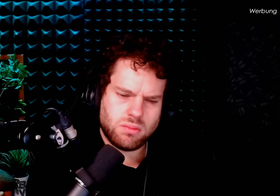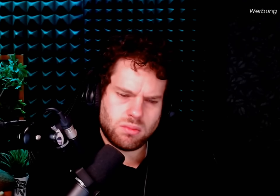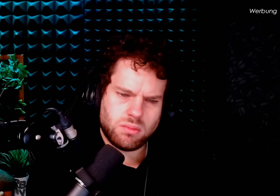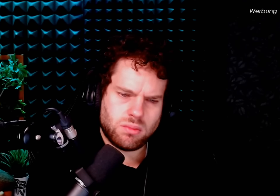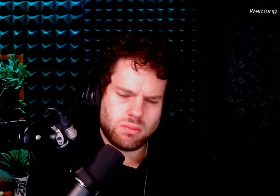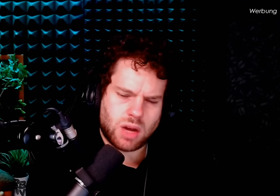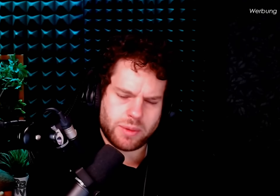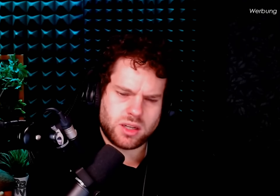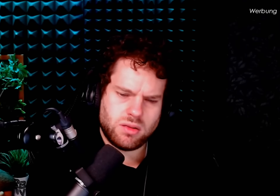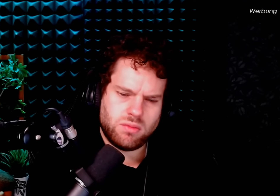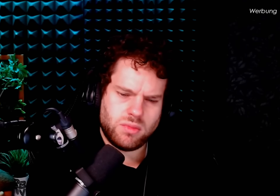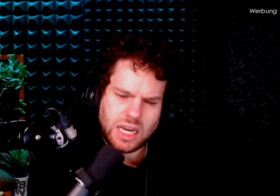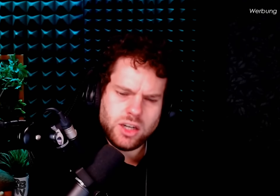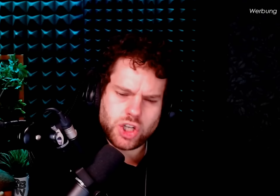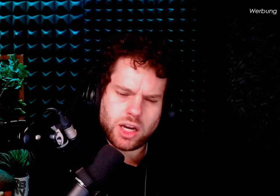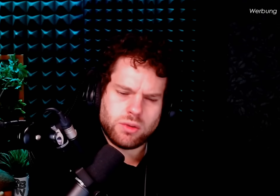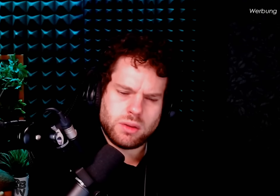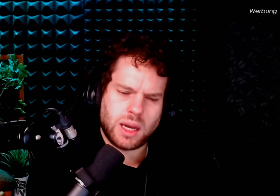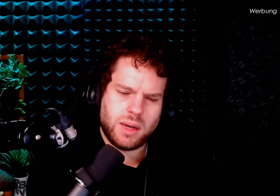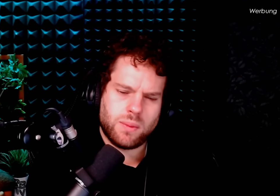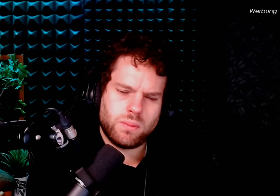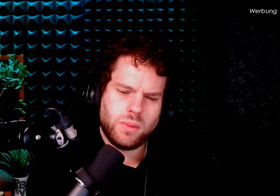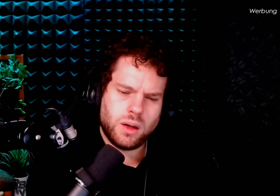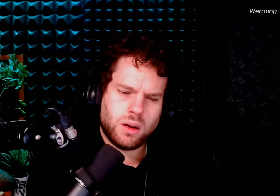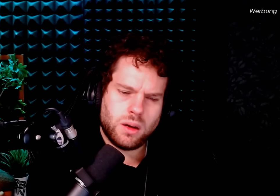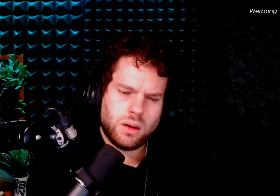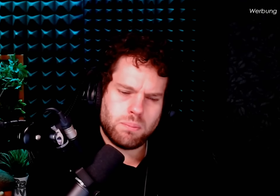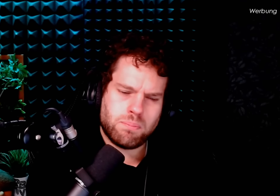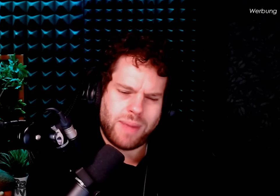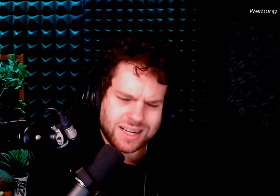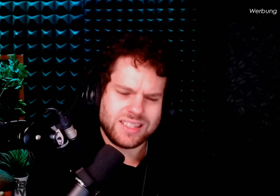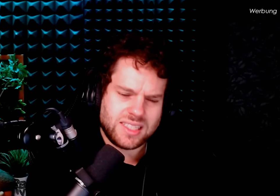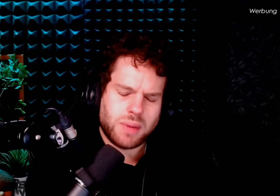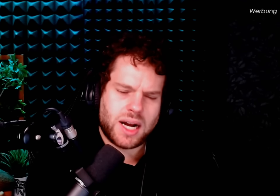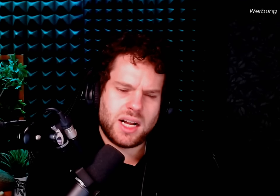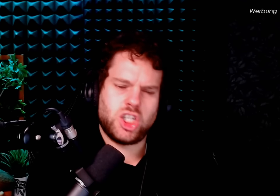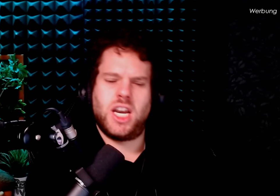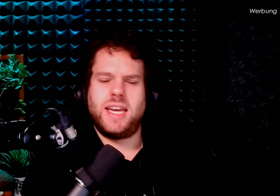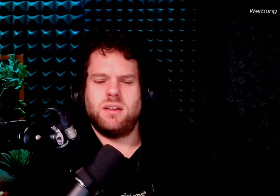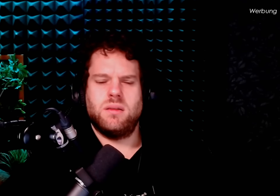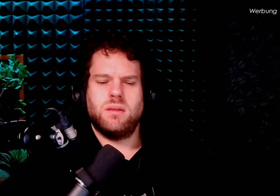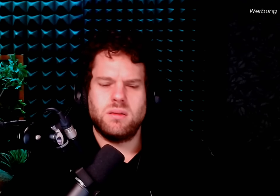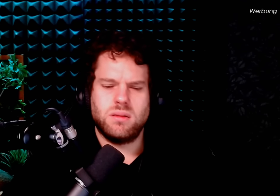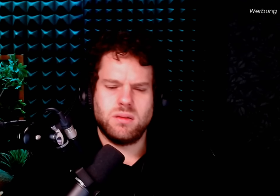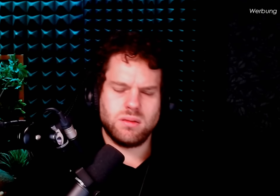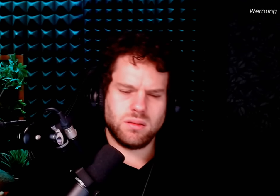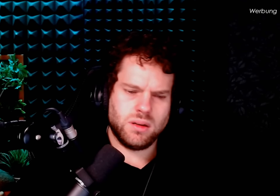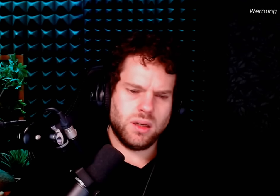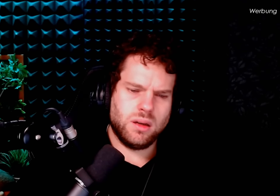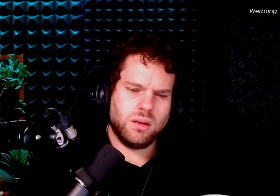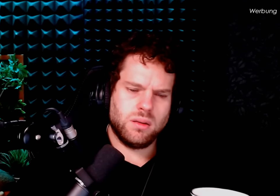Eigentlich hab ich jede Entscheidung in meinem Leben maximal schlecht entschieden.